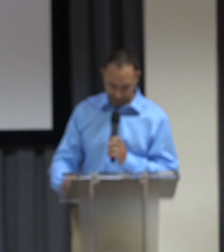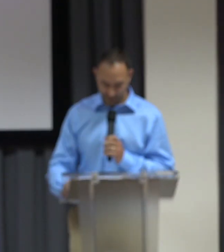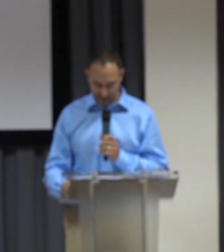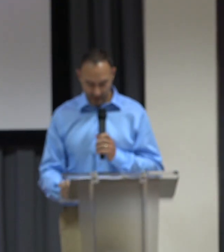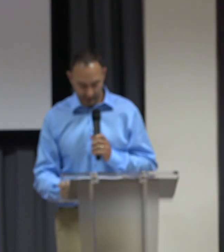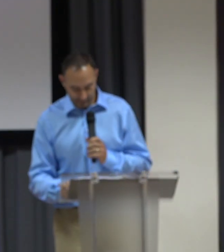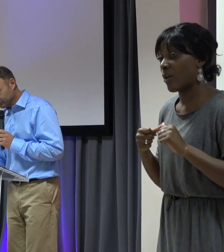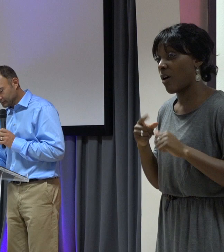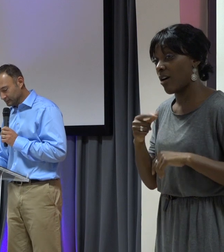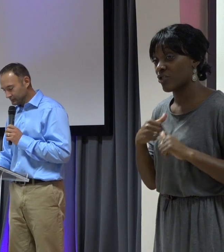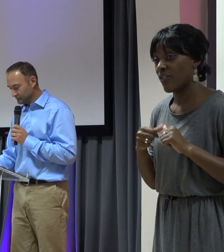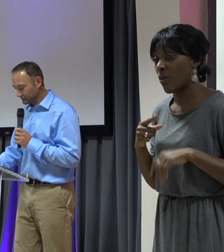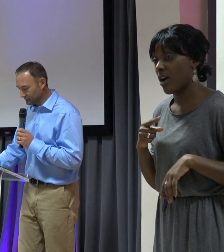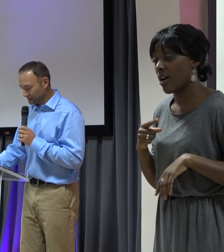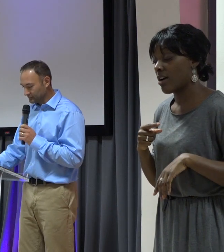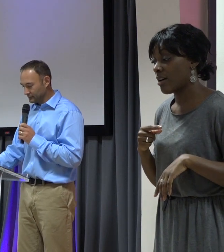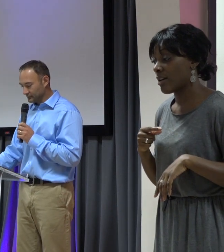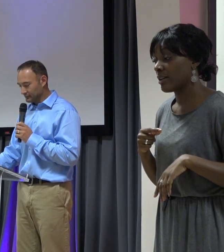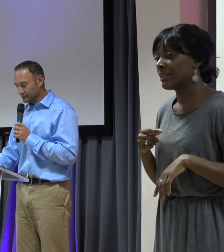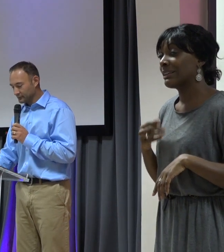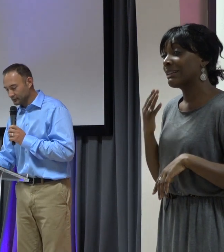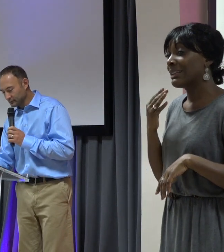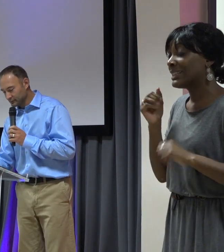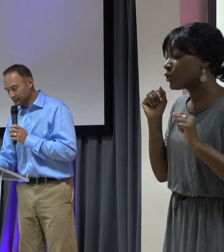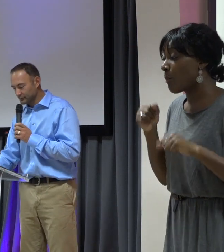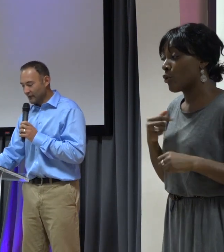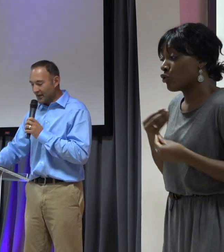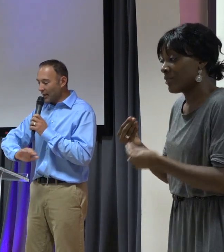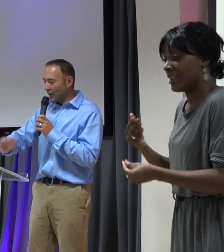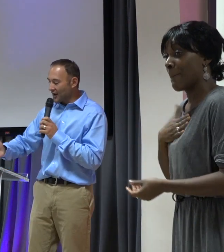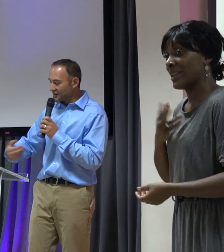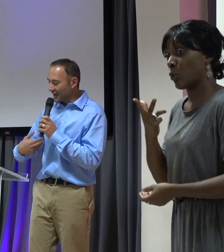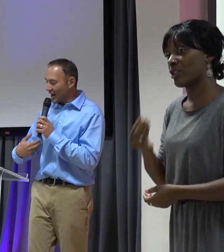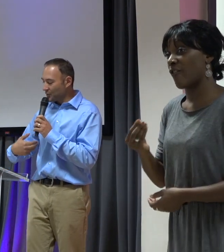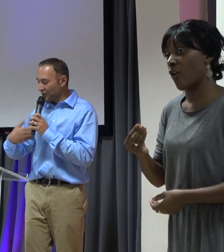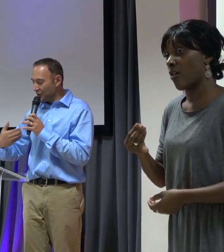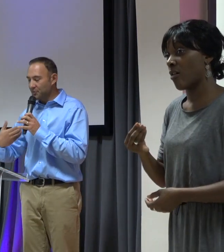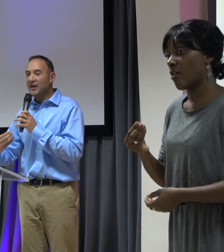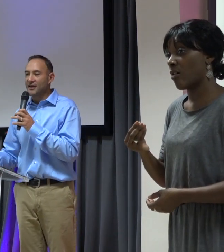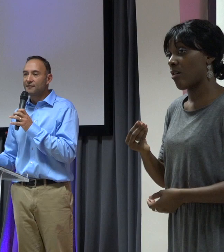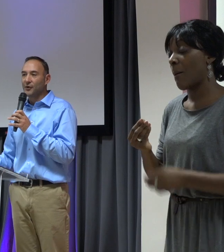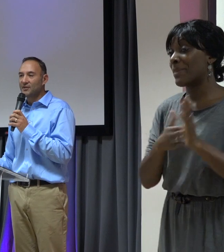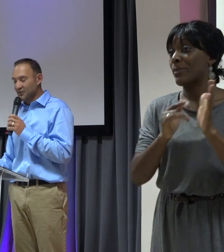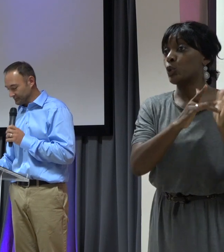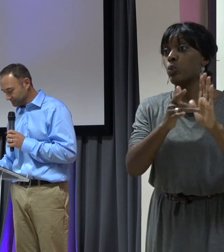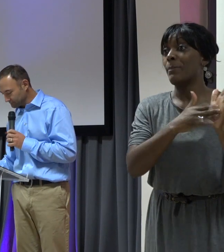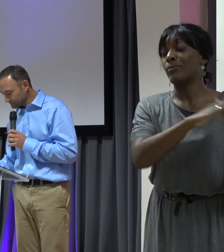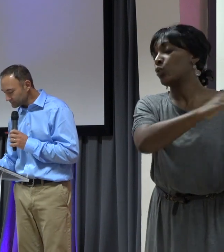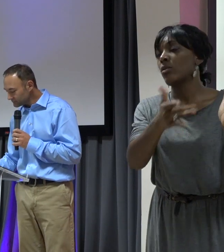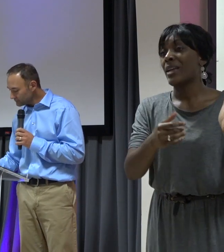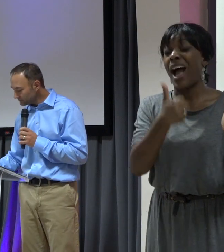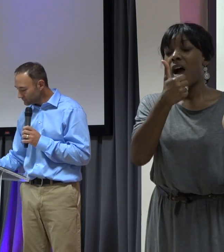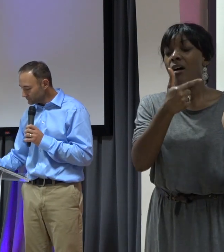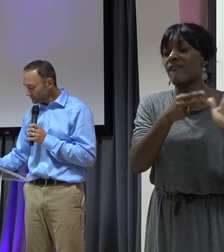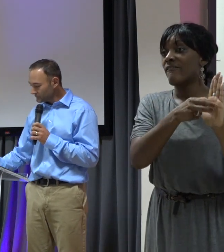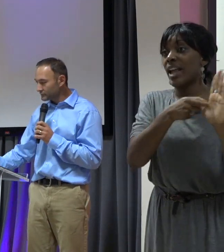et que j'ai décidé que si je peux passer une seule chose à mes 3 enfants and anyone else that God would use me to influence, et à